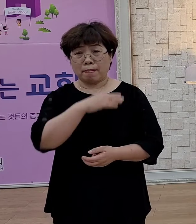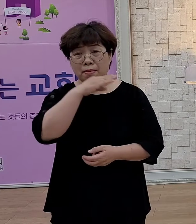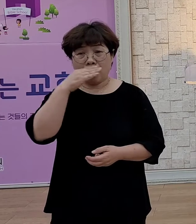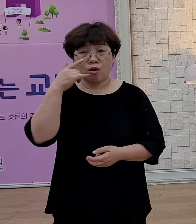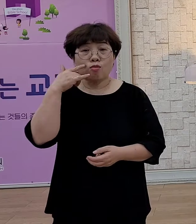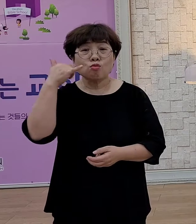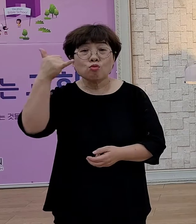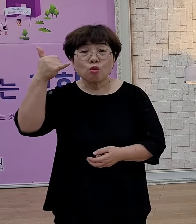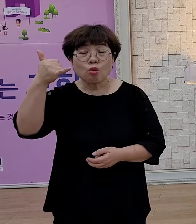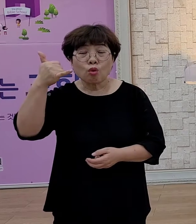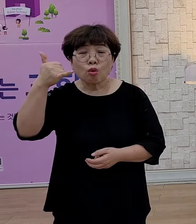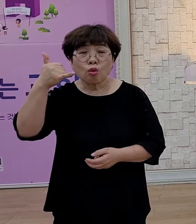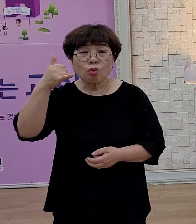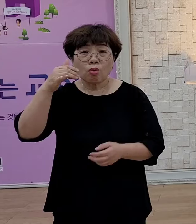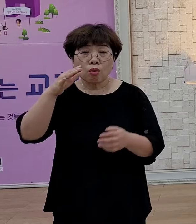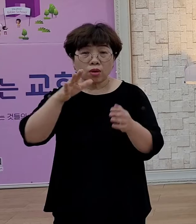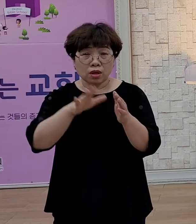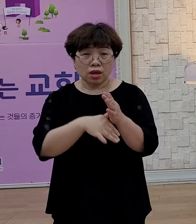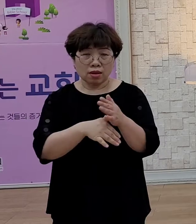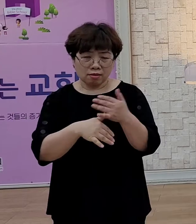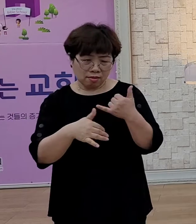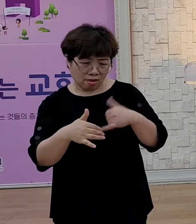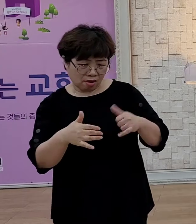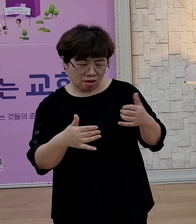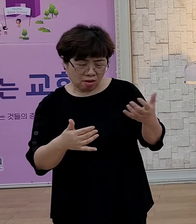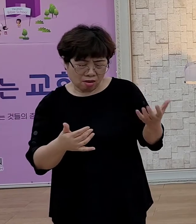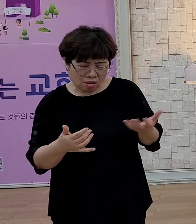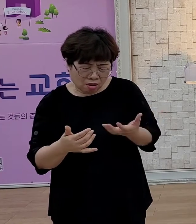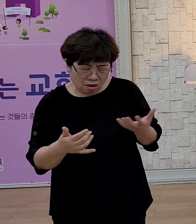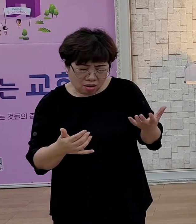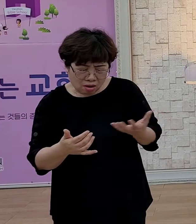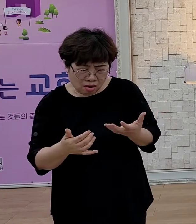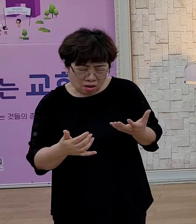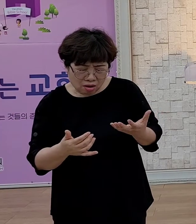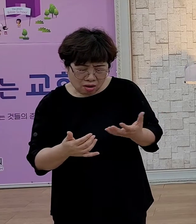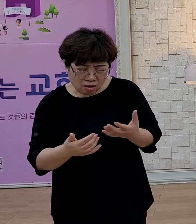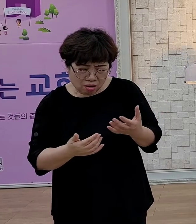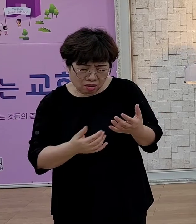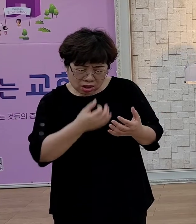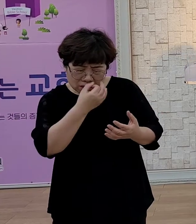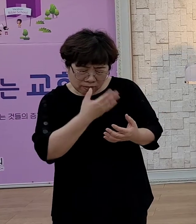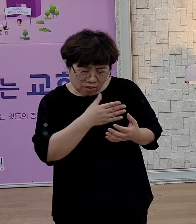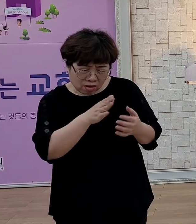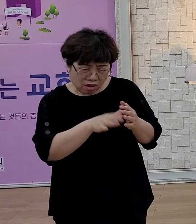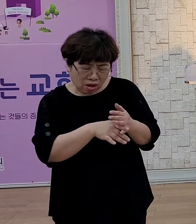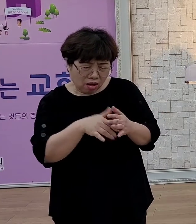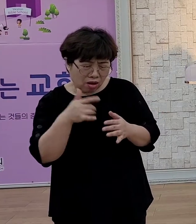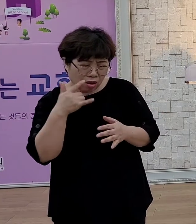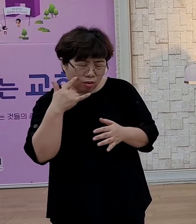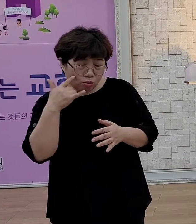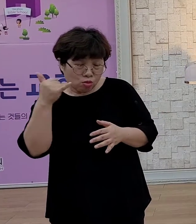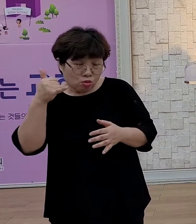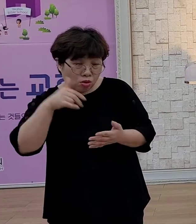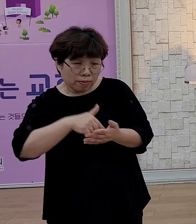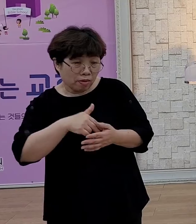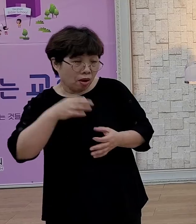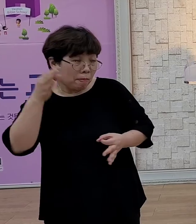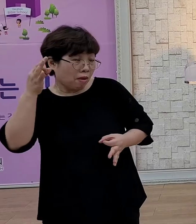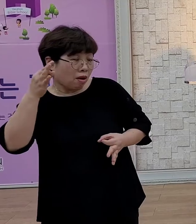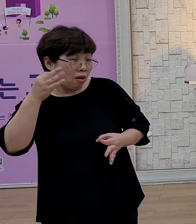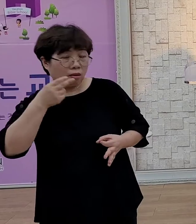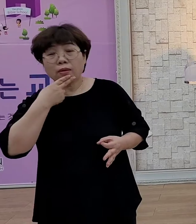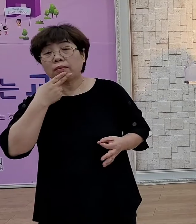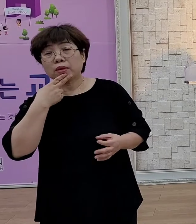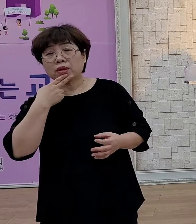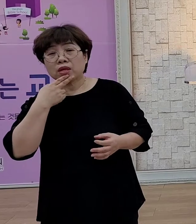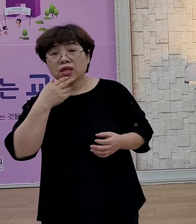부모는 자식이 고통스러워하고 죽으려고 그러고 힘들어하는데 그냥 있는 부모가 어디 있습니까? 자기가 도와줄 힘이